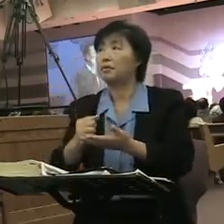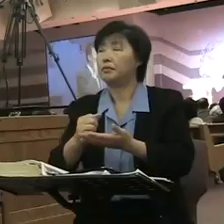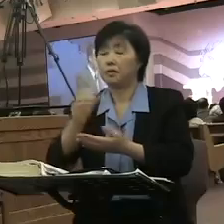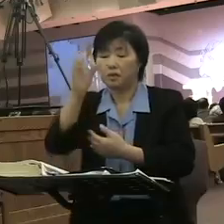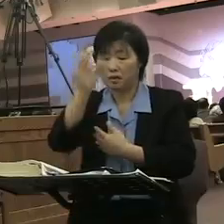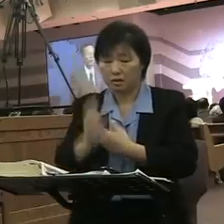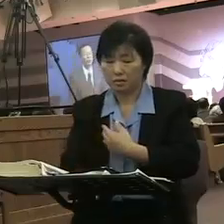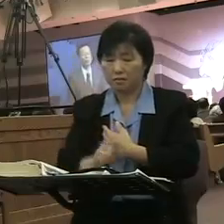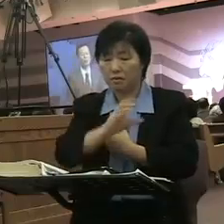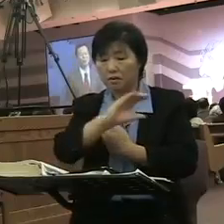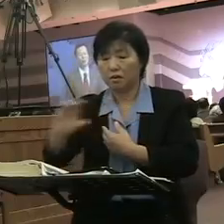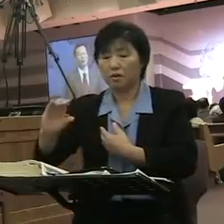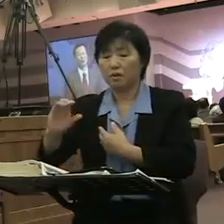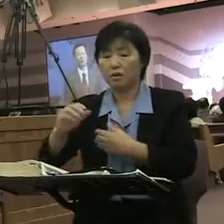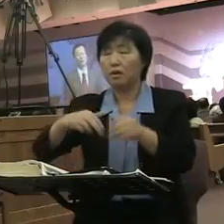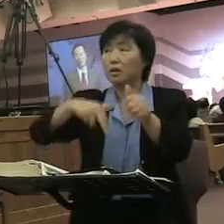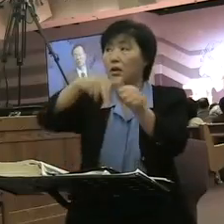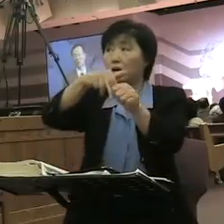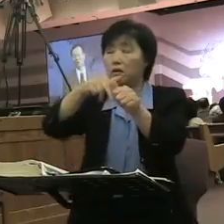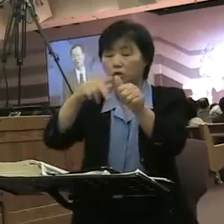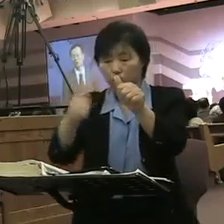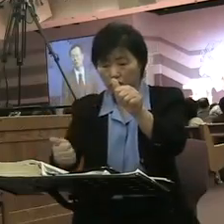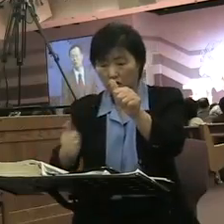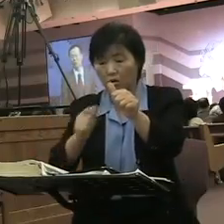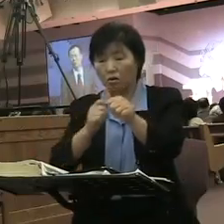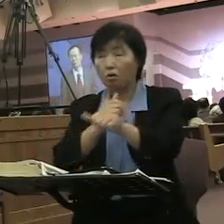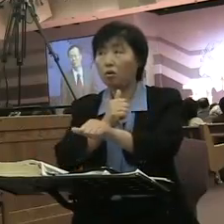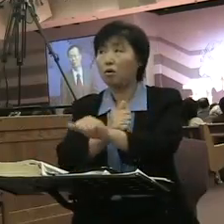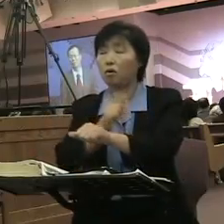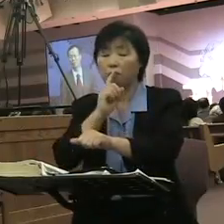십자가에 달려 죽겠노라고 말씀을 하시는